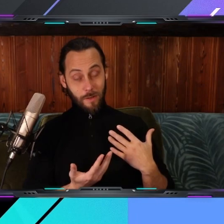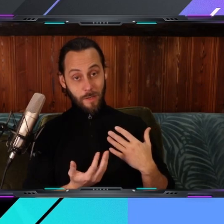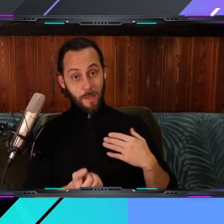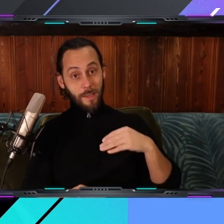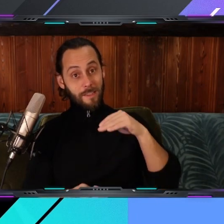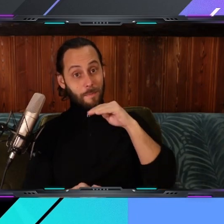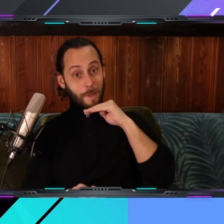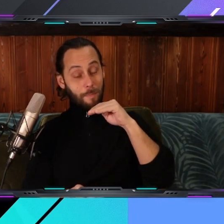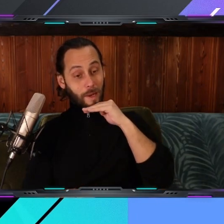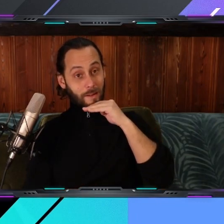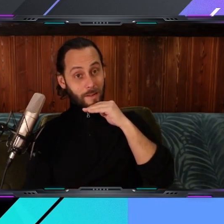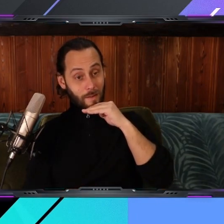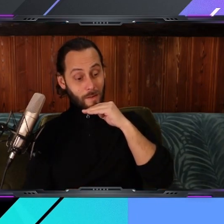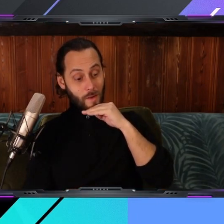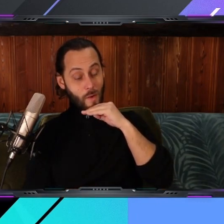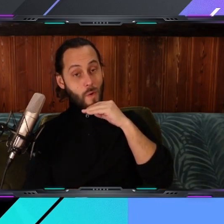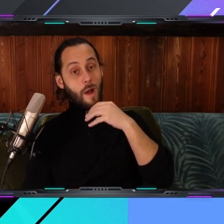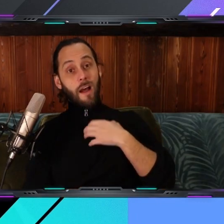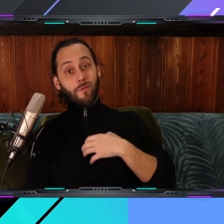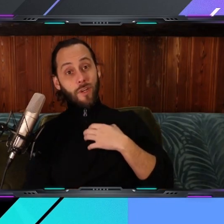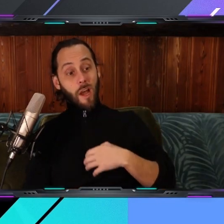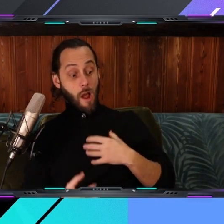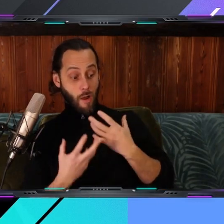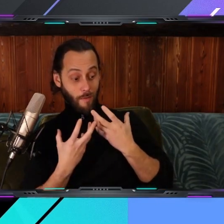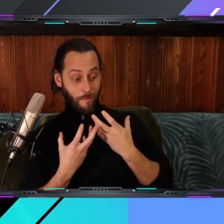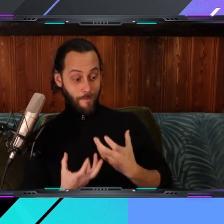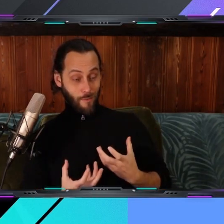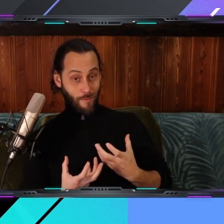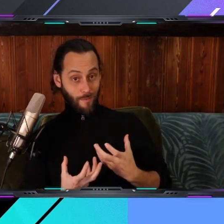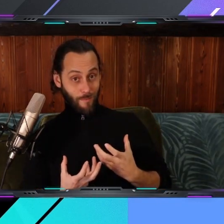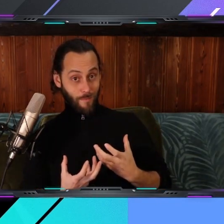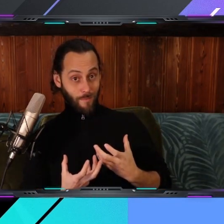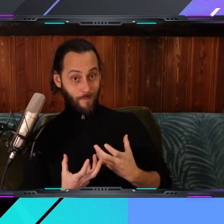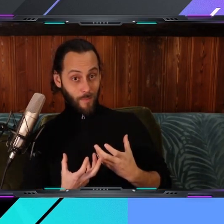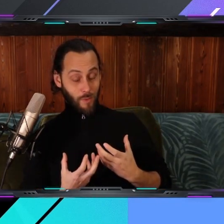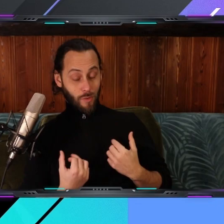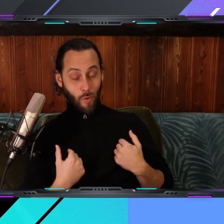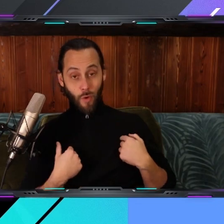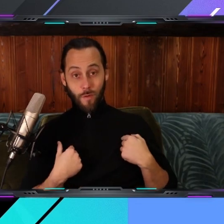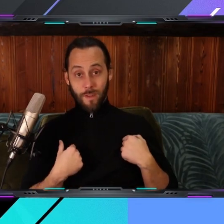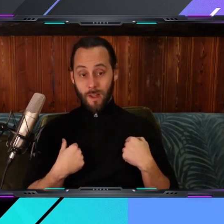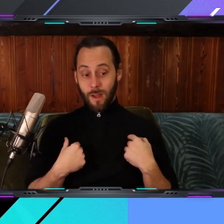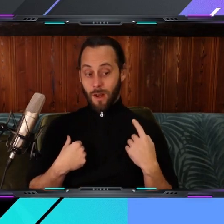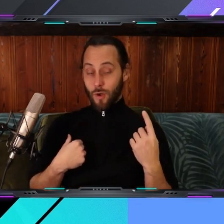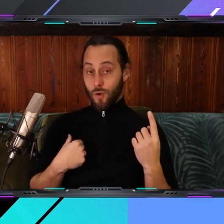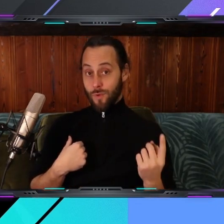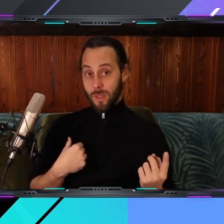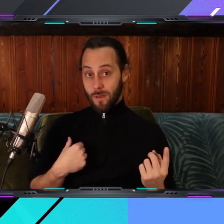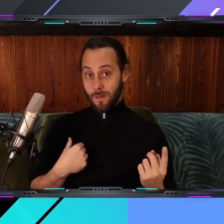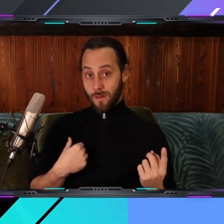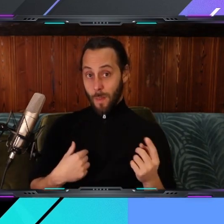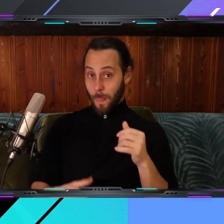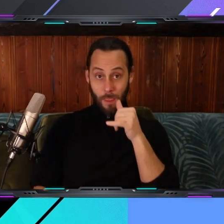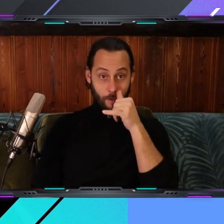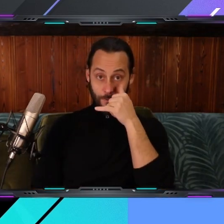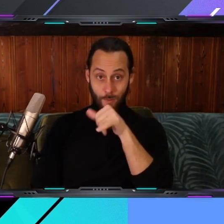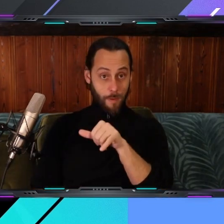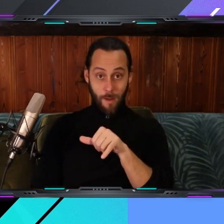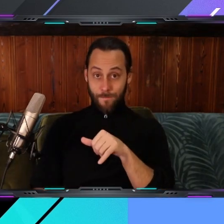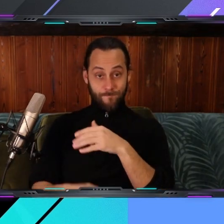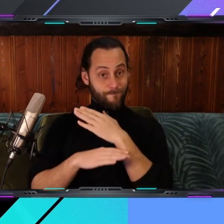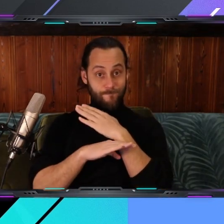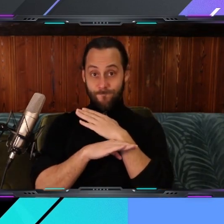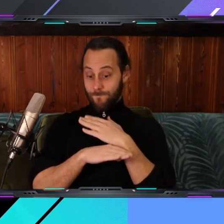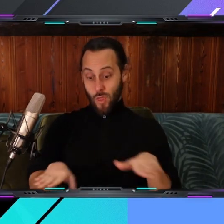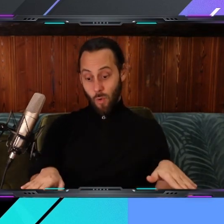personne. Et c'est papa, avocat, veut. Ensuite, on revient à lui, veut